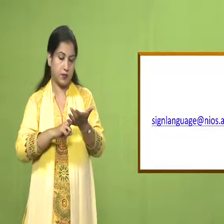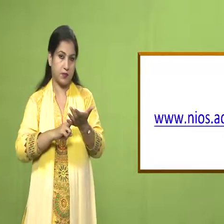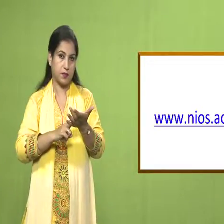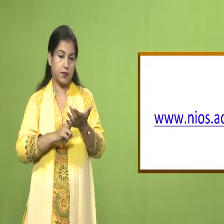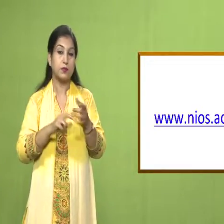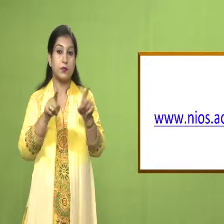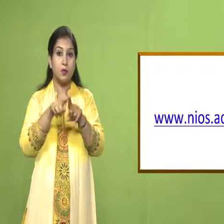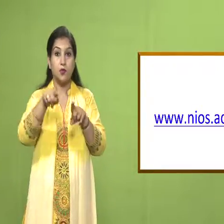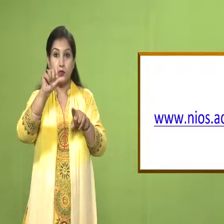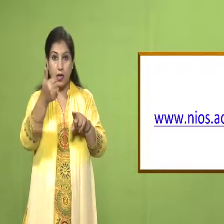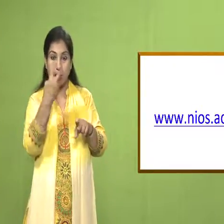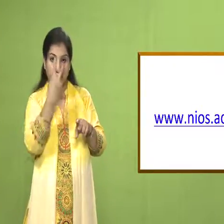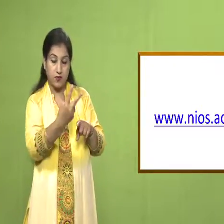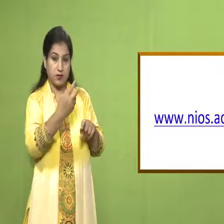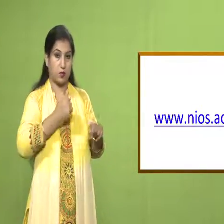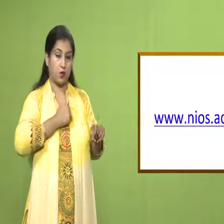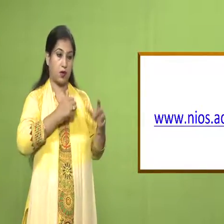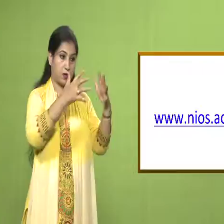You can also visit our website at